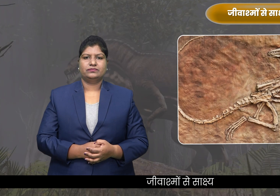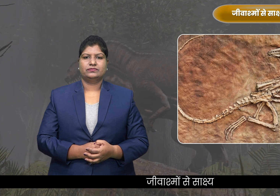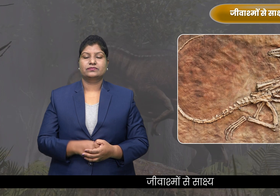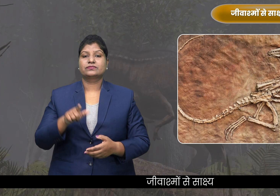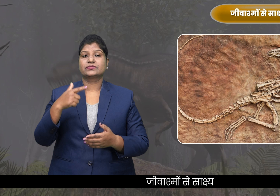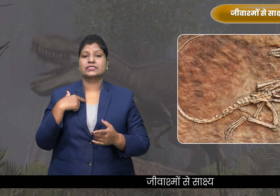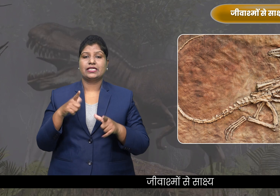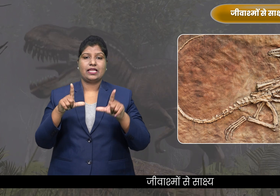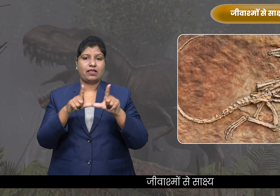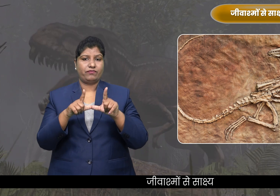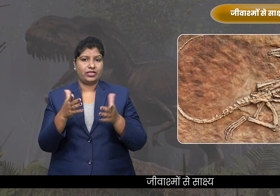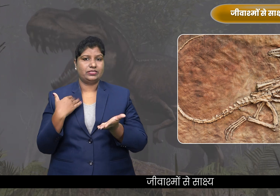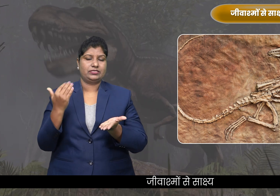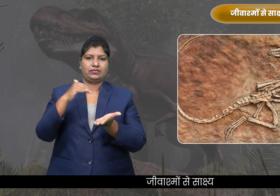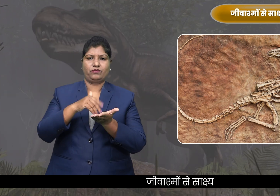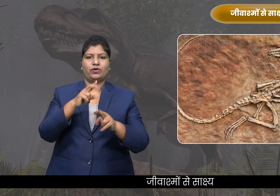जीवाश्मों से साक्ष्य।